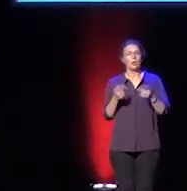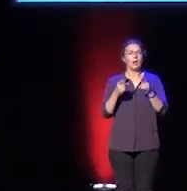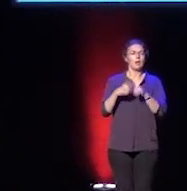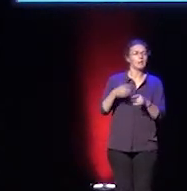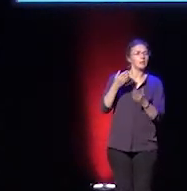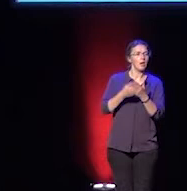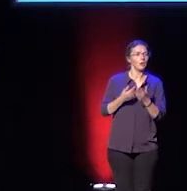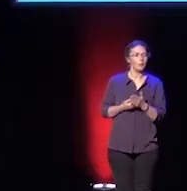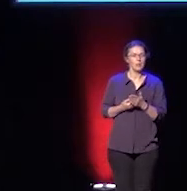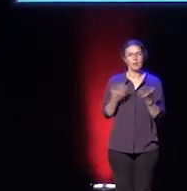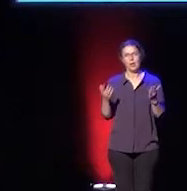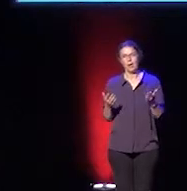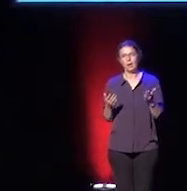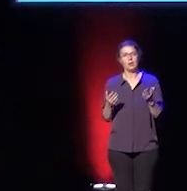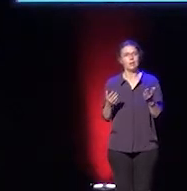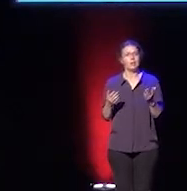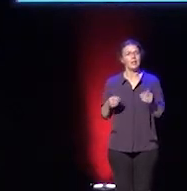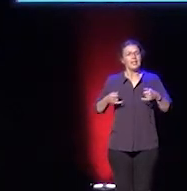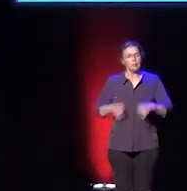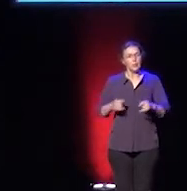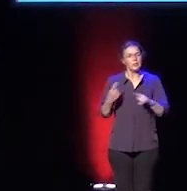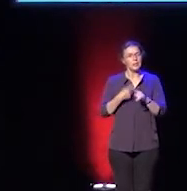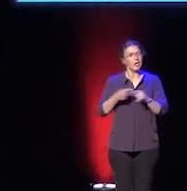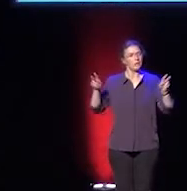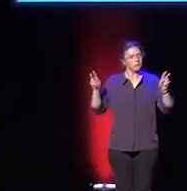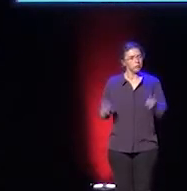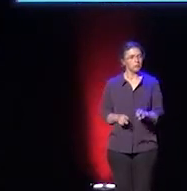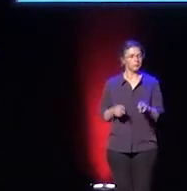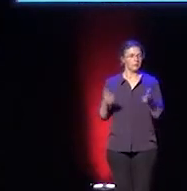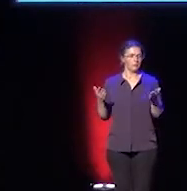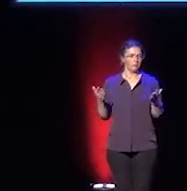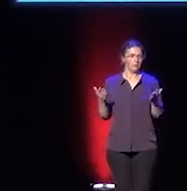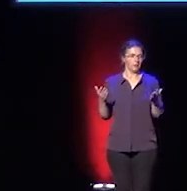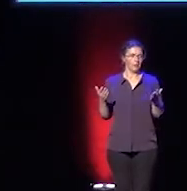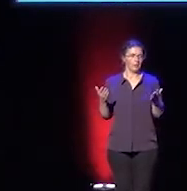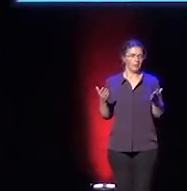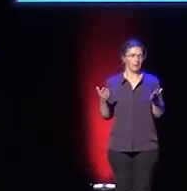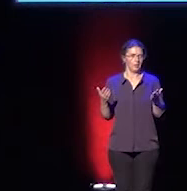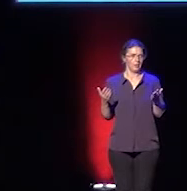waren die zurückgehenden Geburtenzahlen, war die wachsende